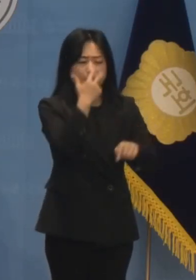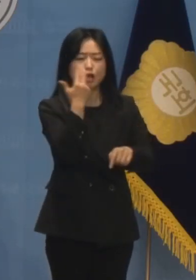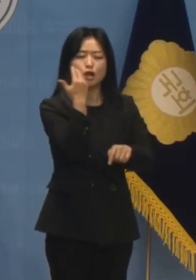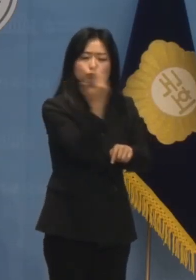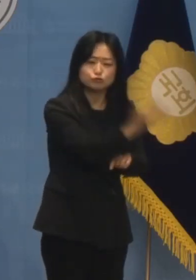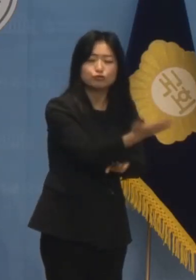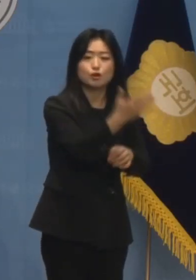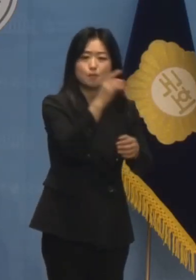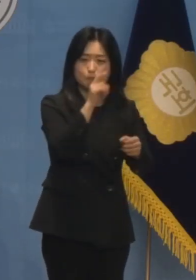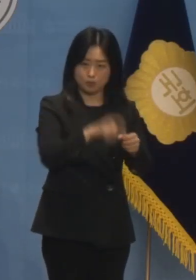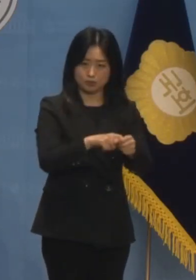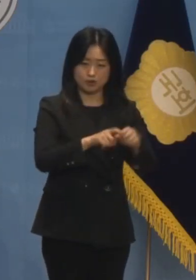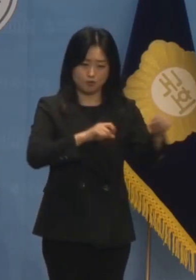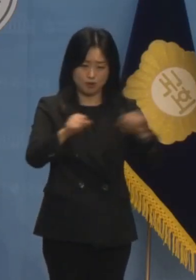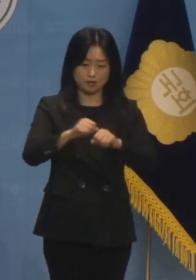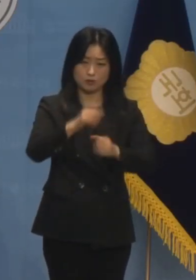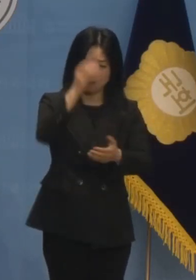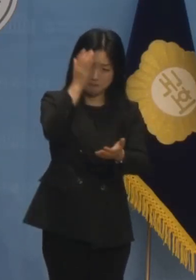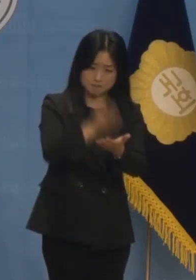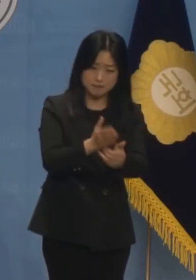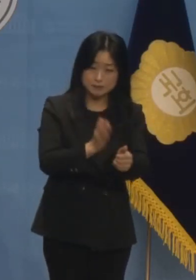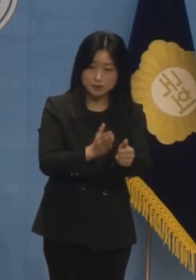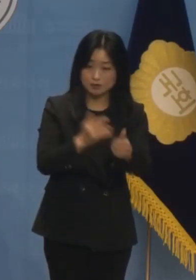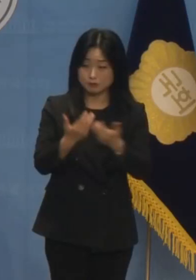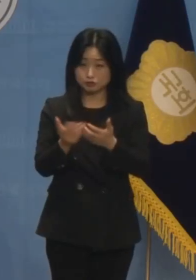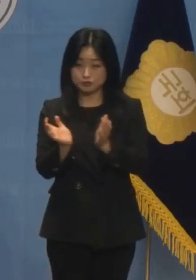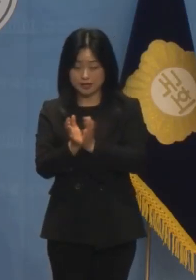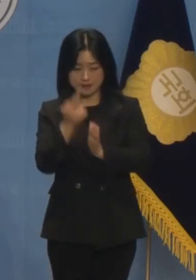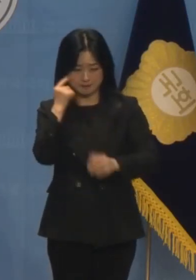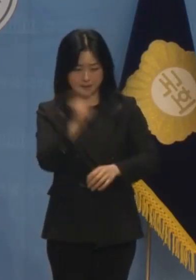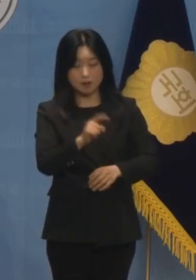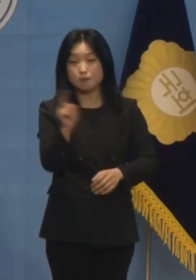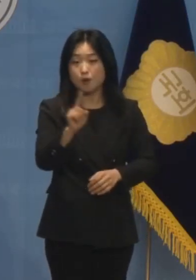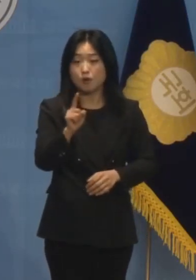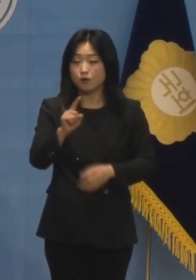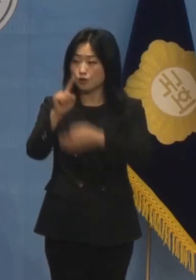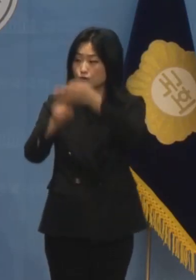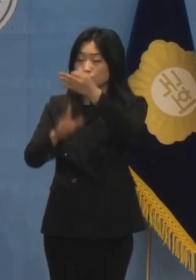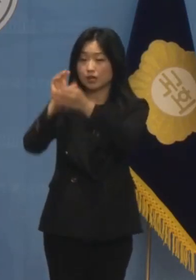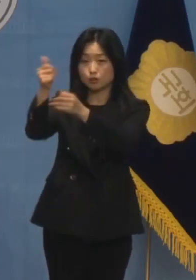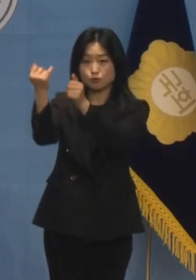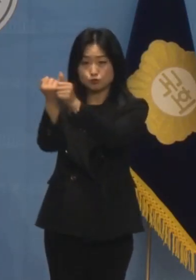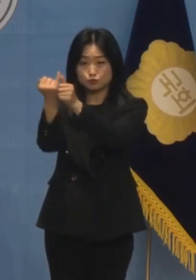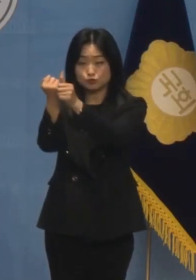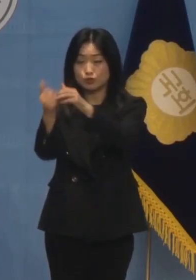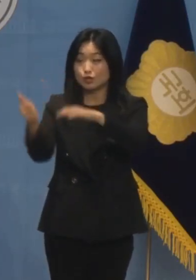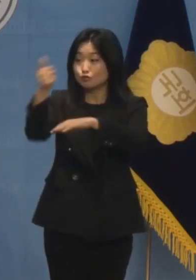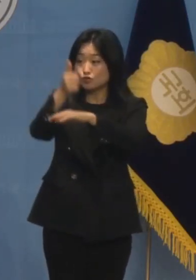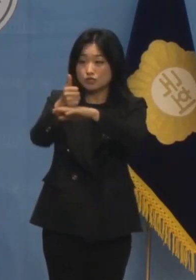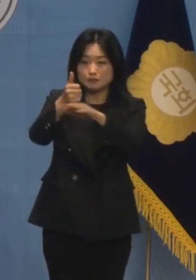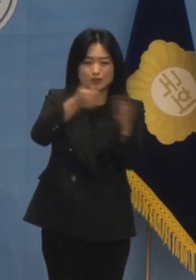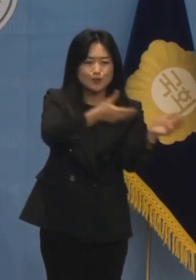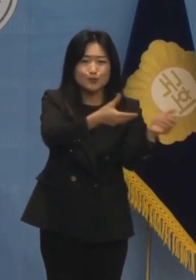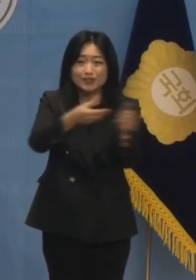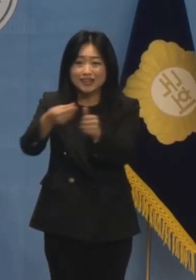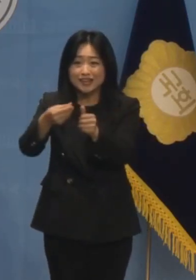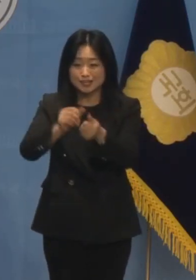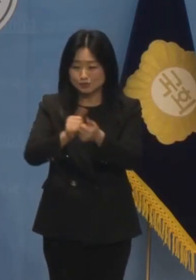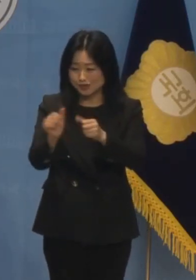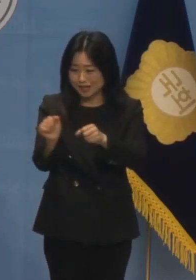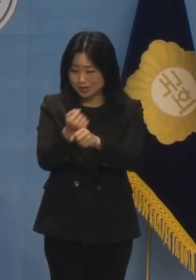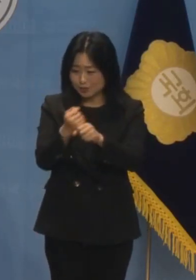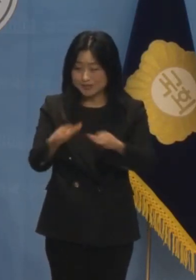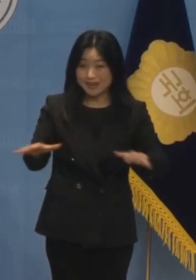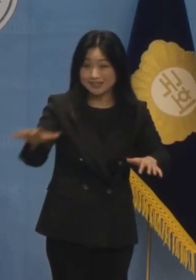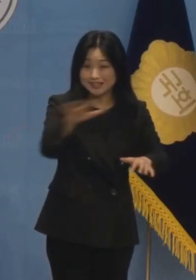조사를 하지 마십시오. 민주당이 밝혀내겠습니다. 윤석열 대통령 취임식에도 초대됐던 주가 조작 세력이